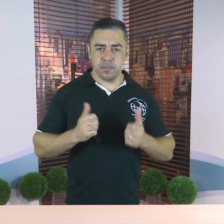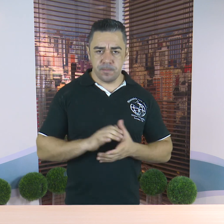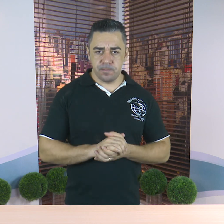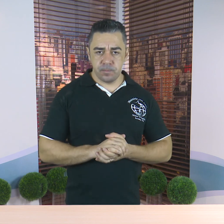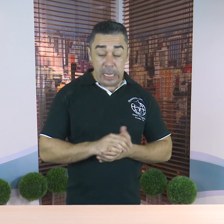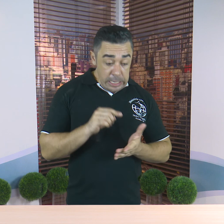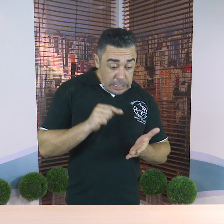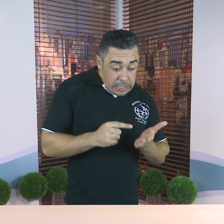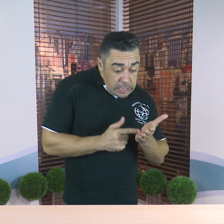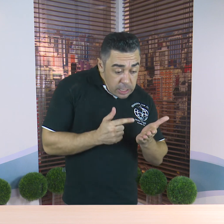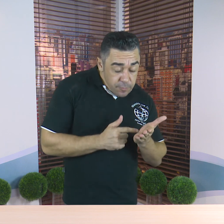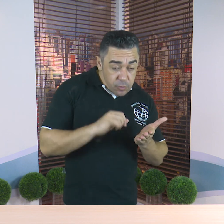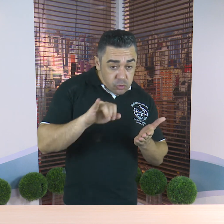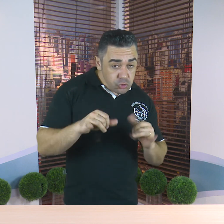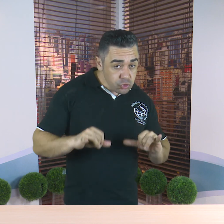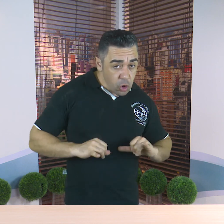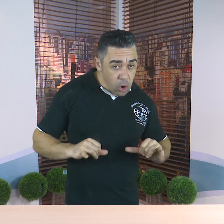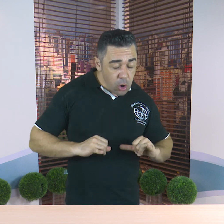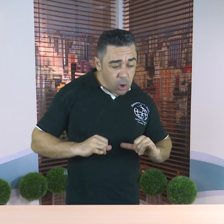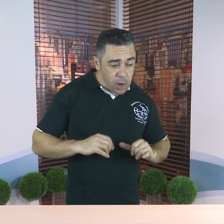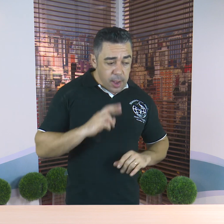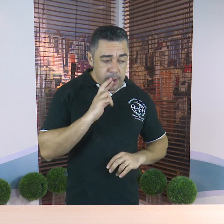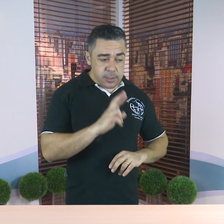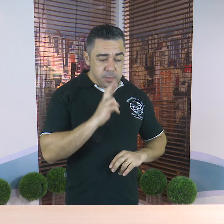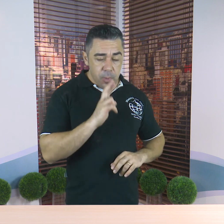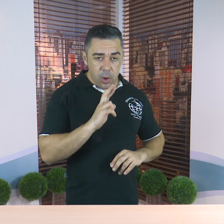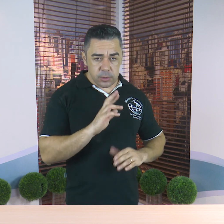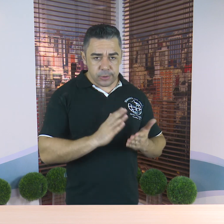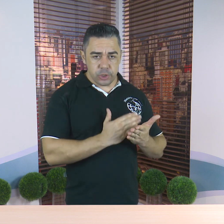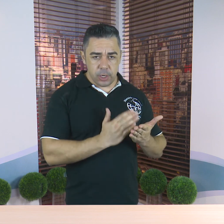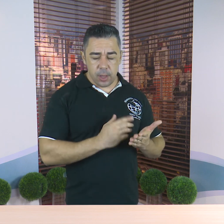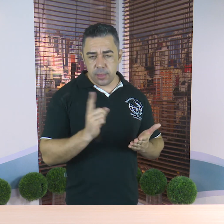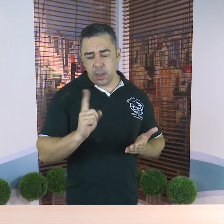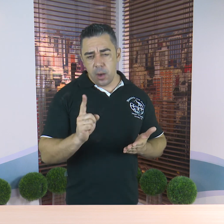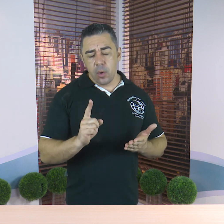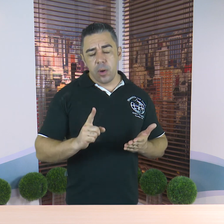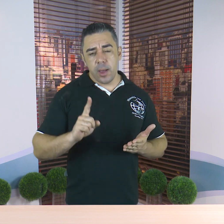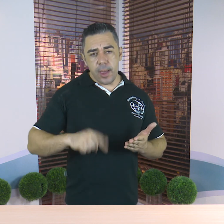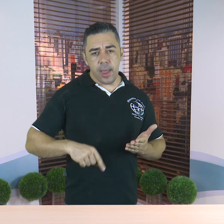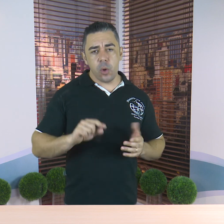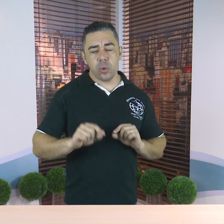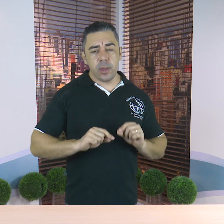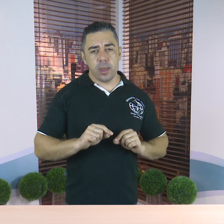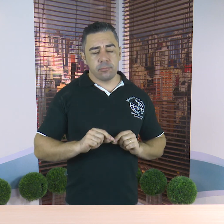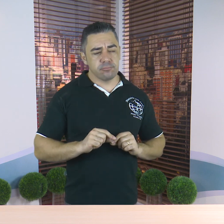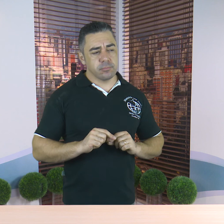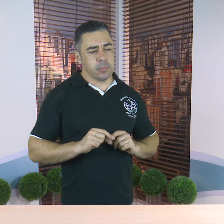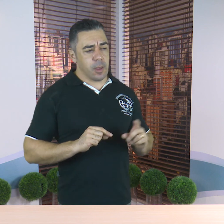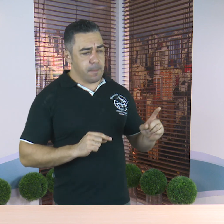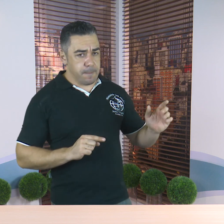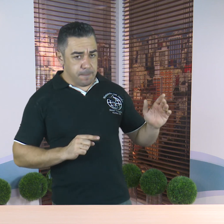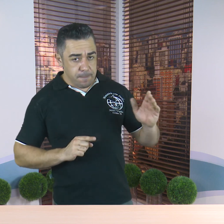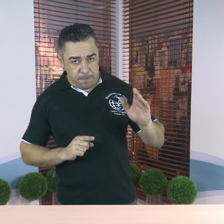rejeita respostas propriamente. A secularização das respostas é que ele